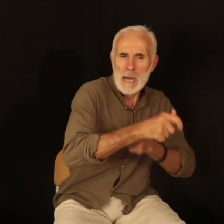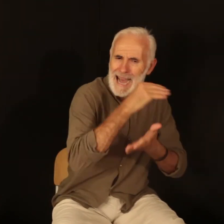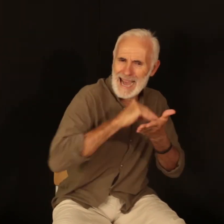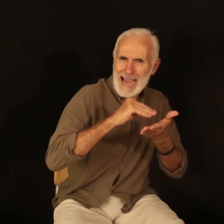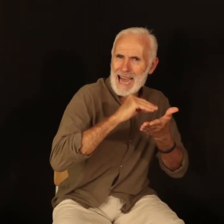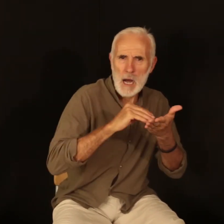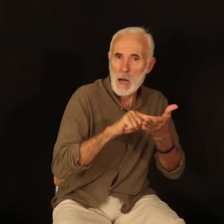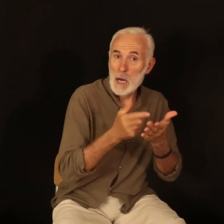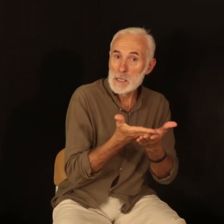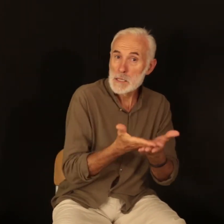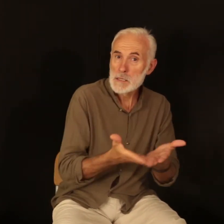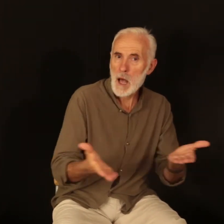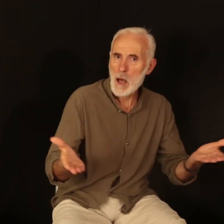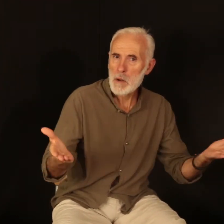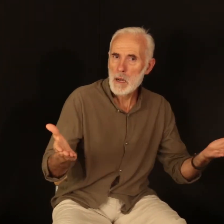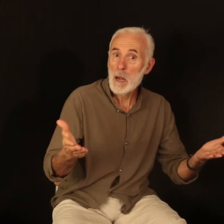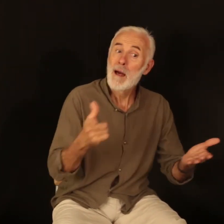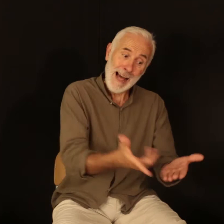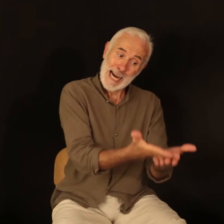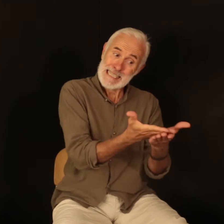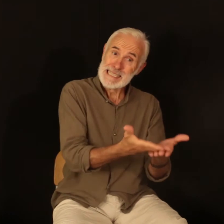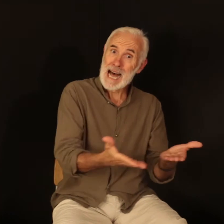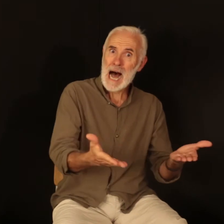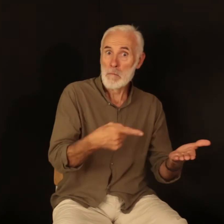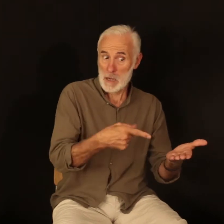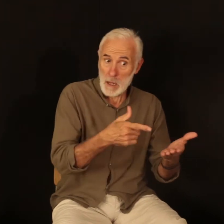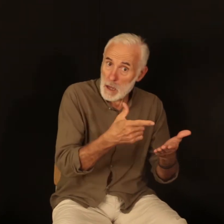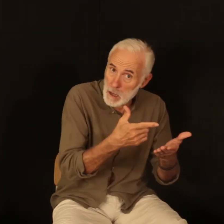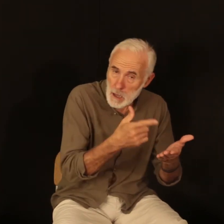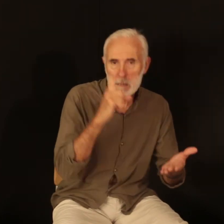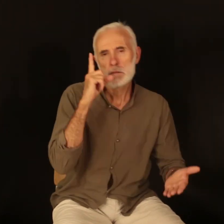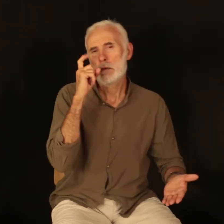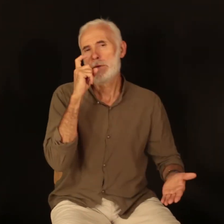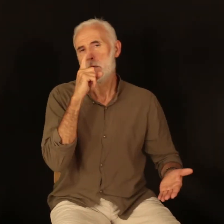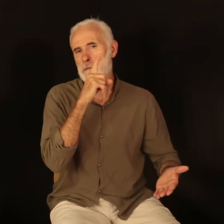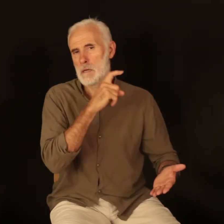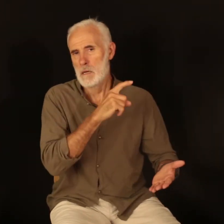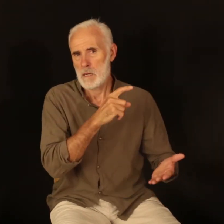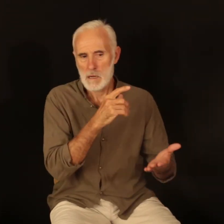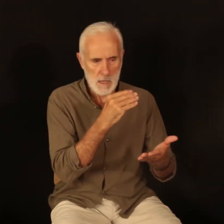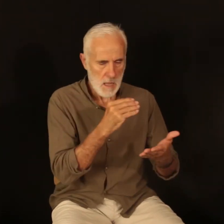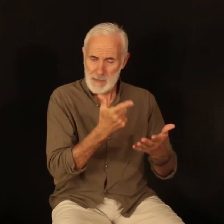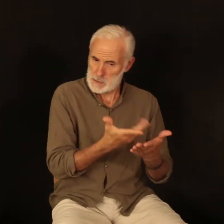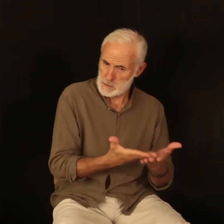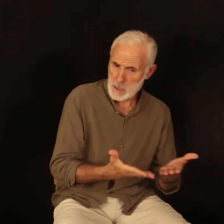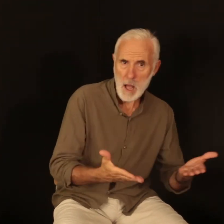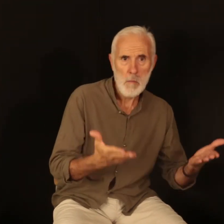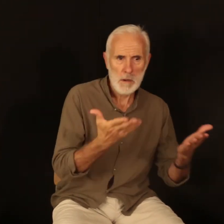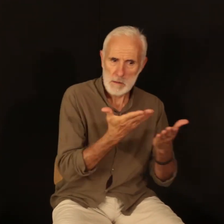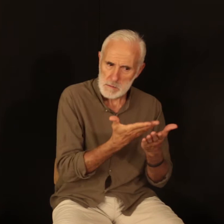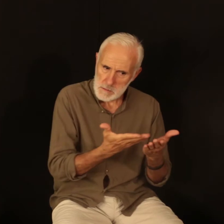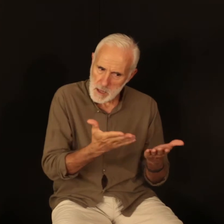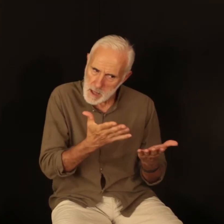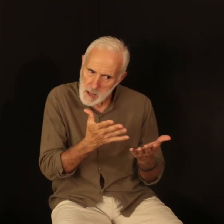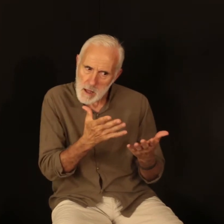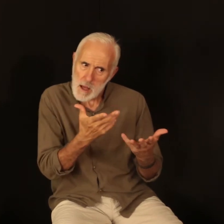c'est difficile de faire simple. Mais c'est en lien en fait avec l'ambition de